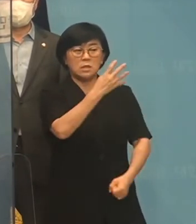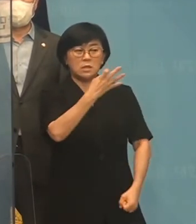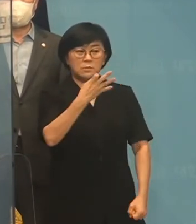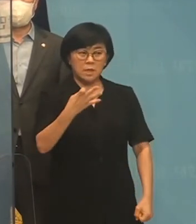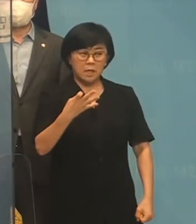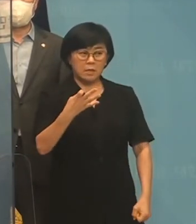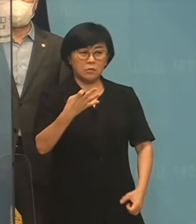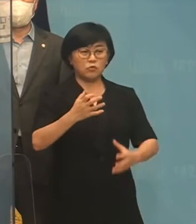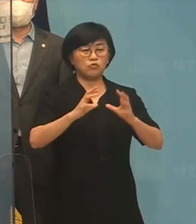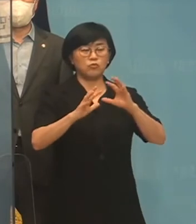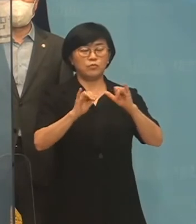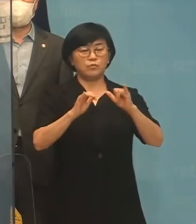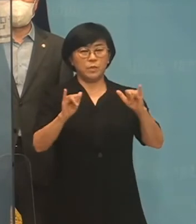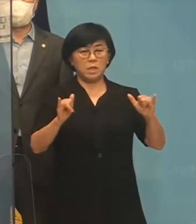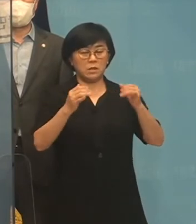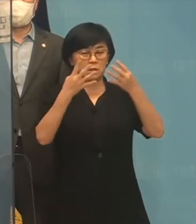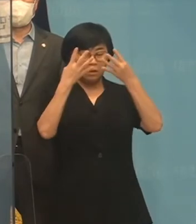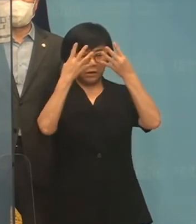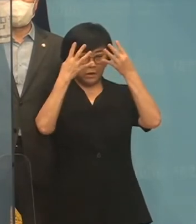2014년부터는 국민대학교